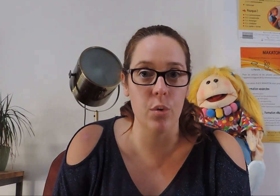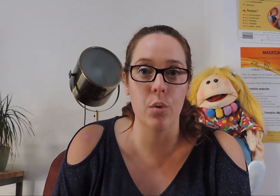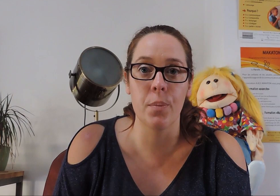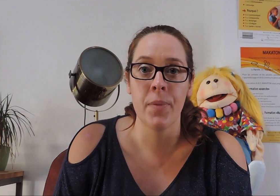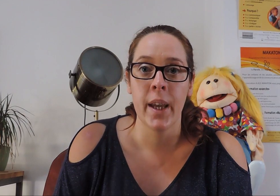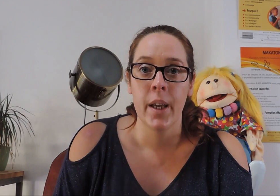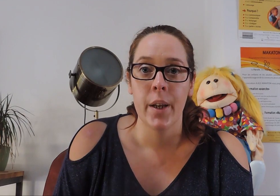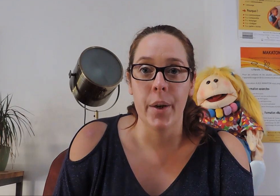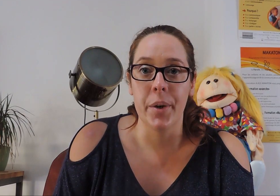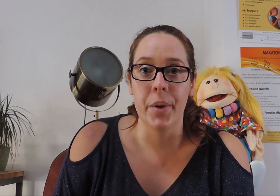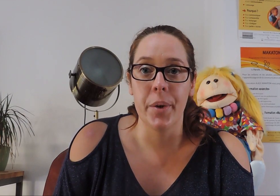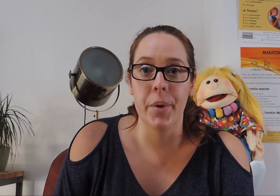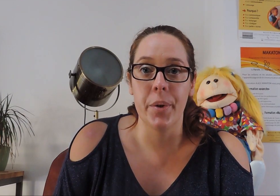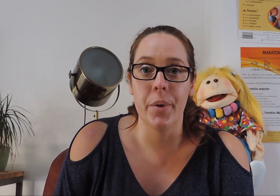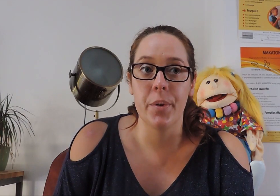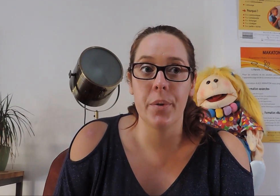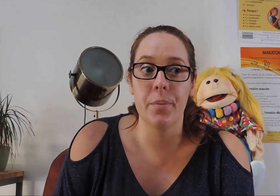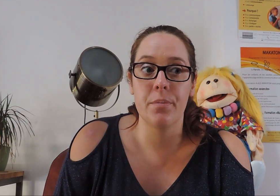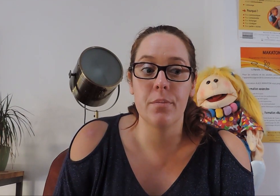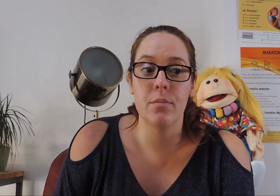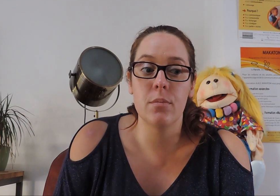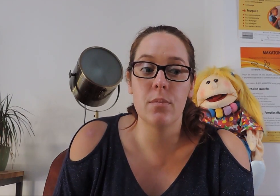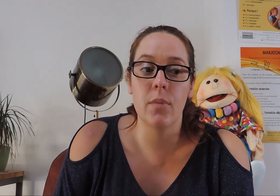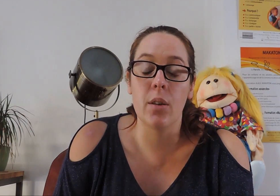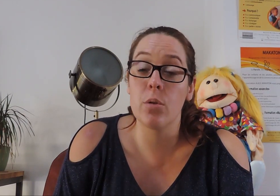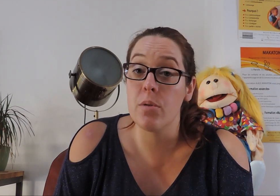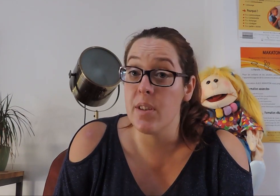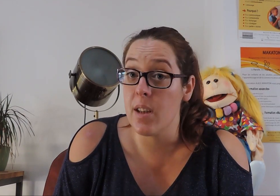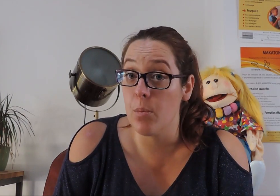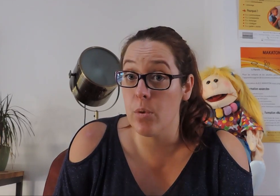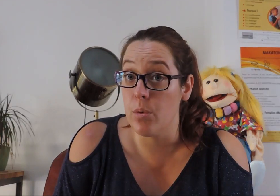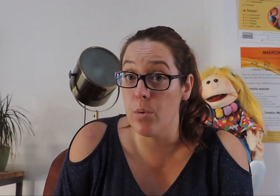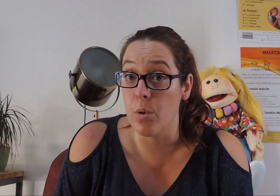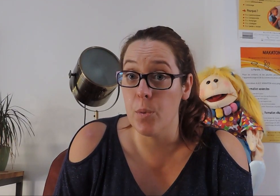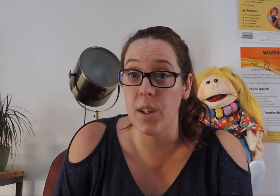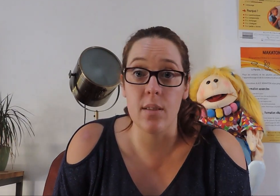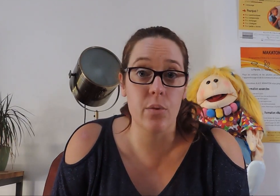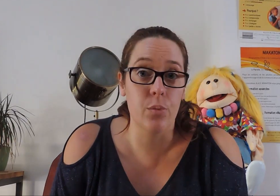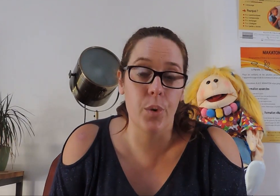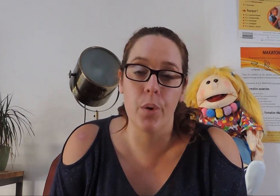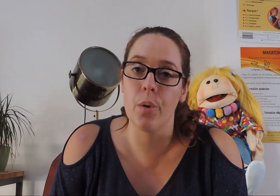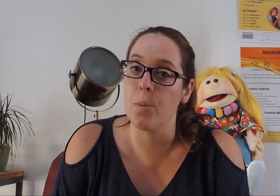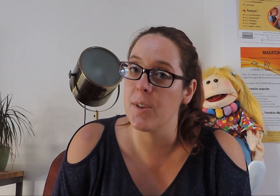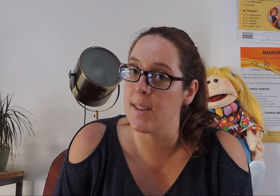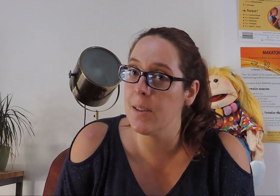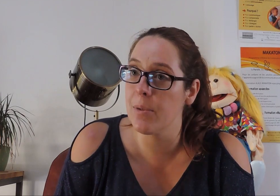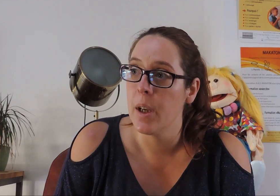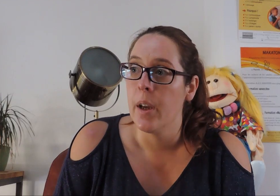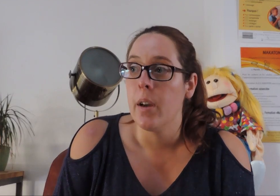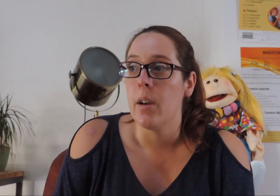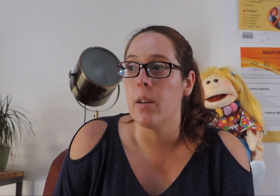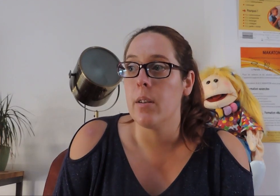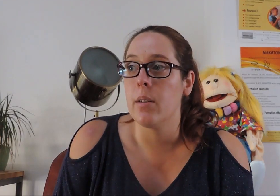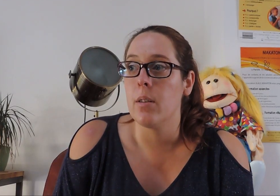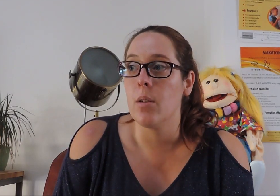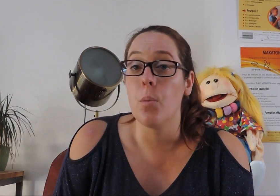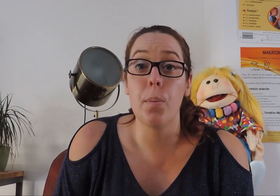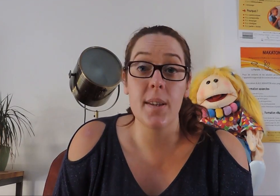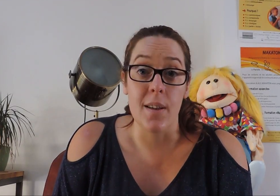système de communication orientatif on ne peut pas